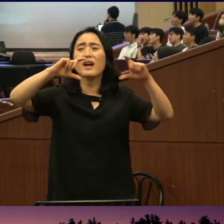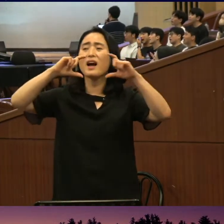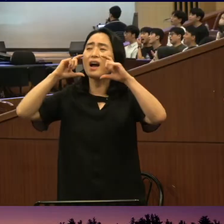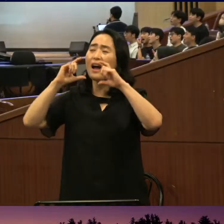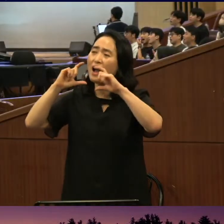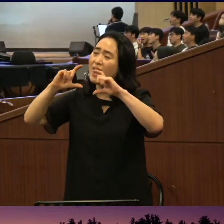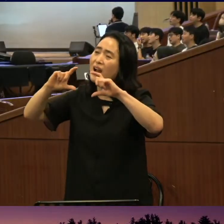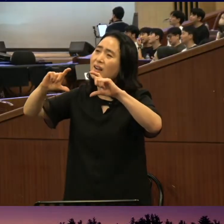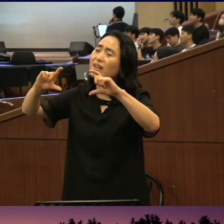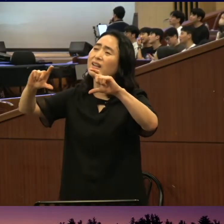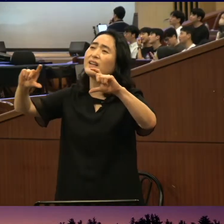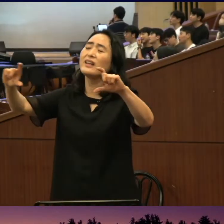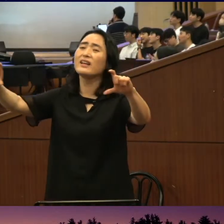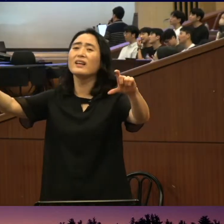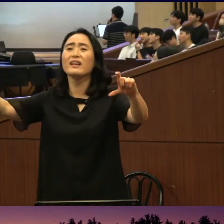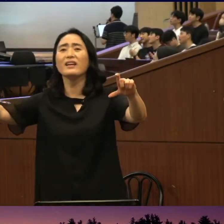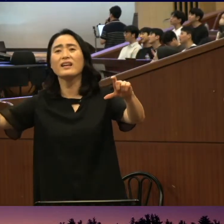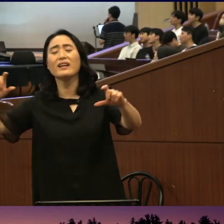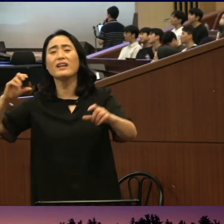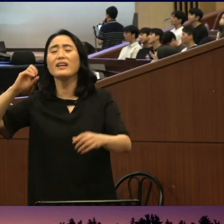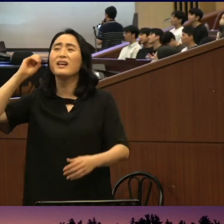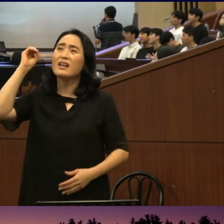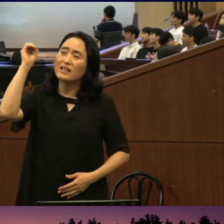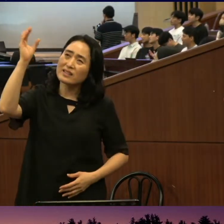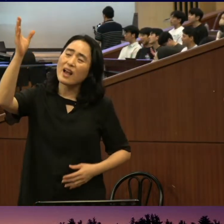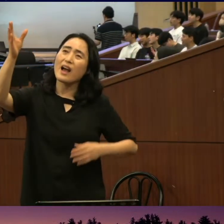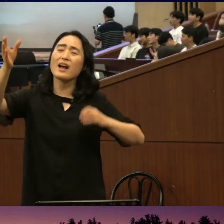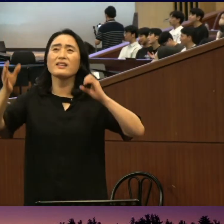선포되야 하리.